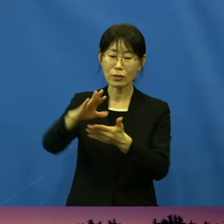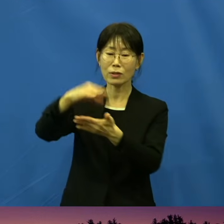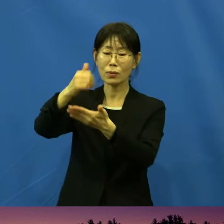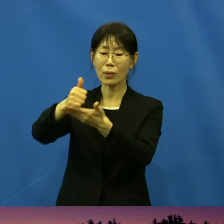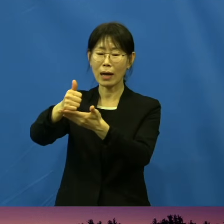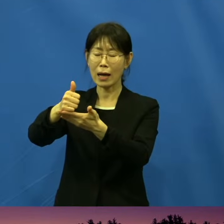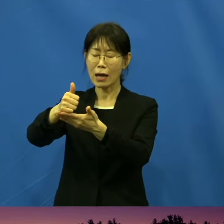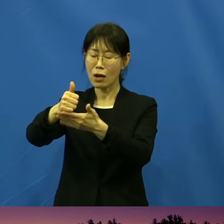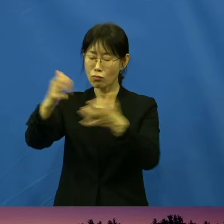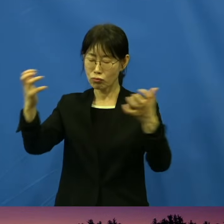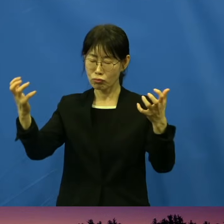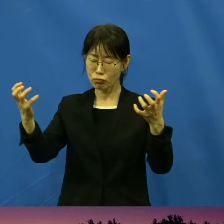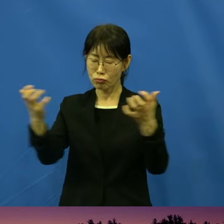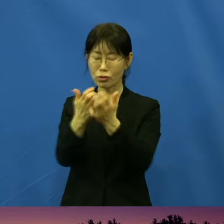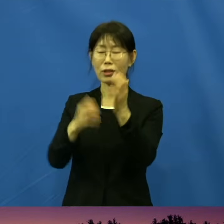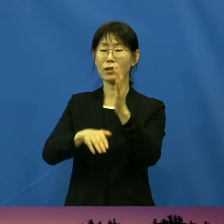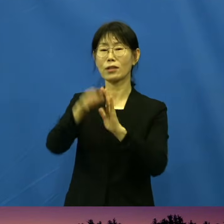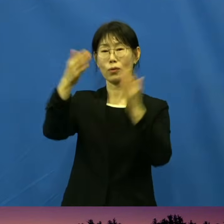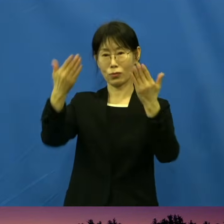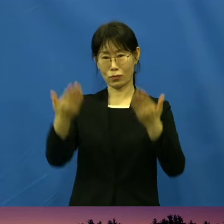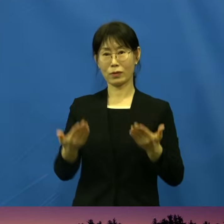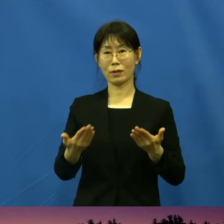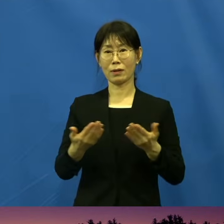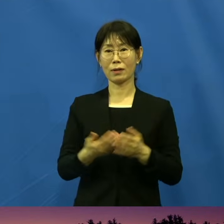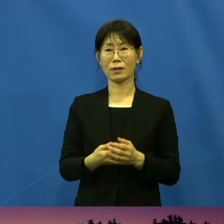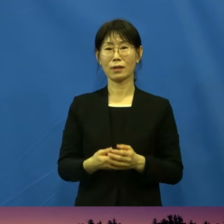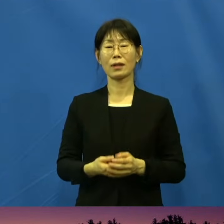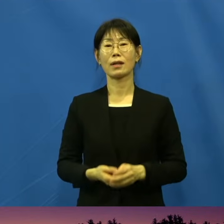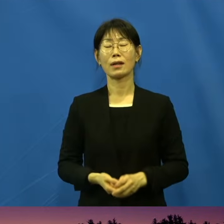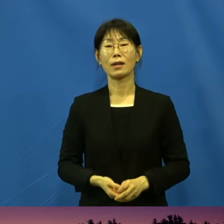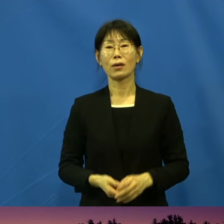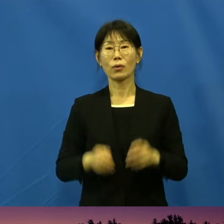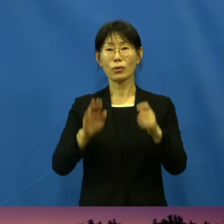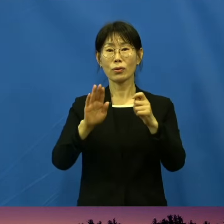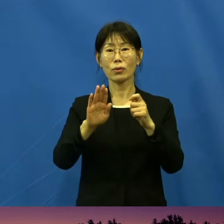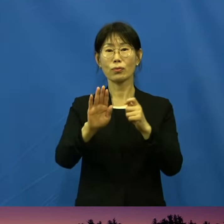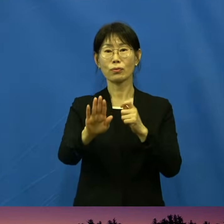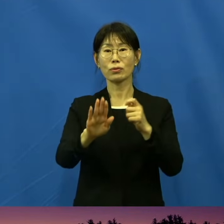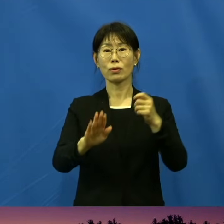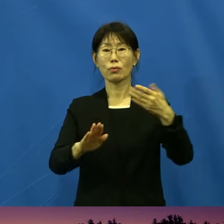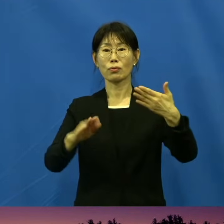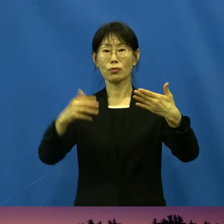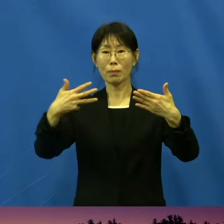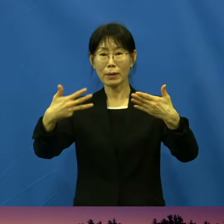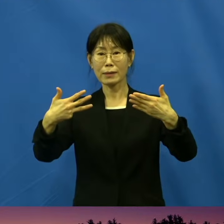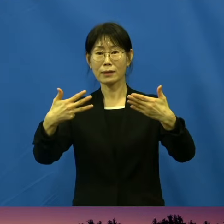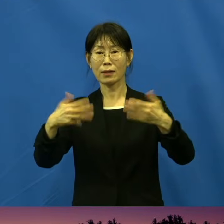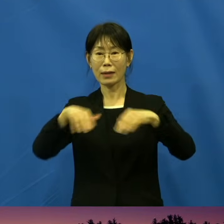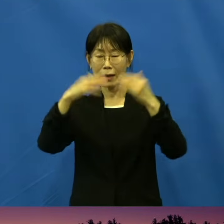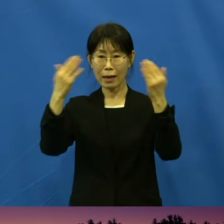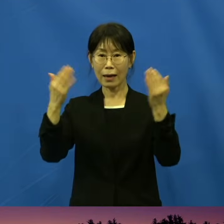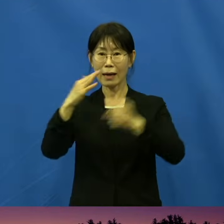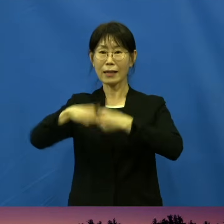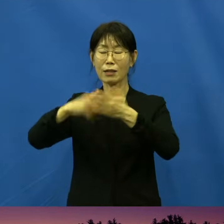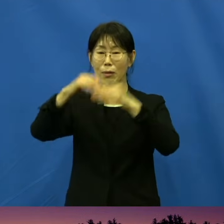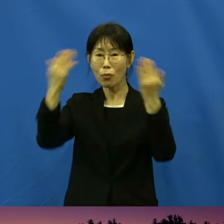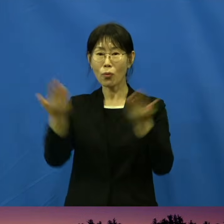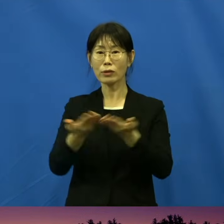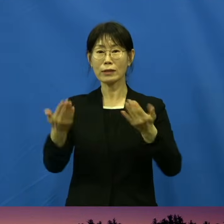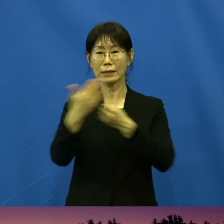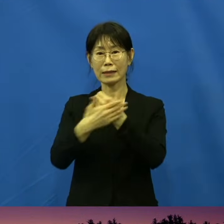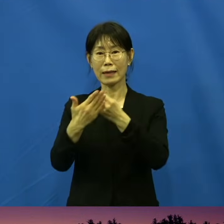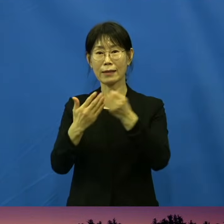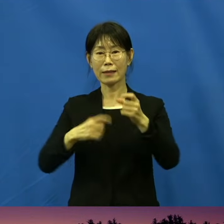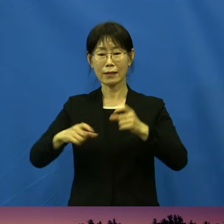거예요. 그래서 고린도후서 9장 8절에 보면 하나님이 능히 모든 은혜를 너희에게